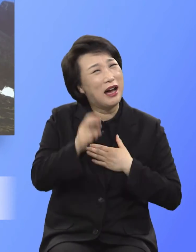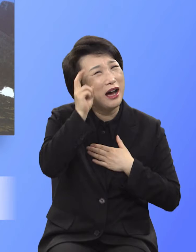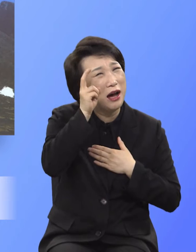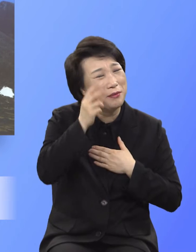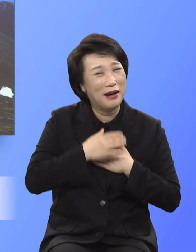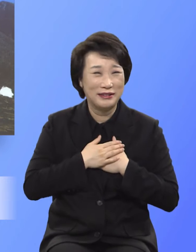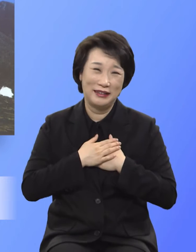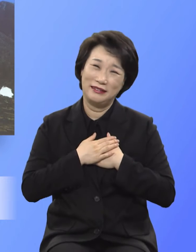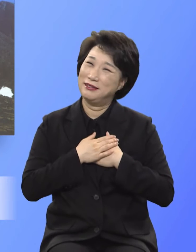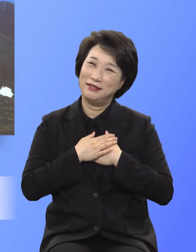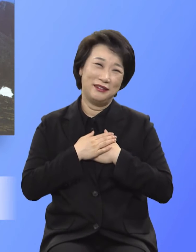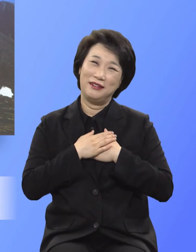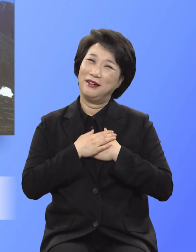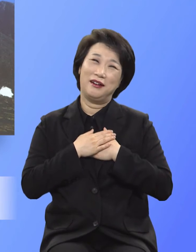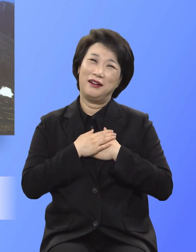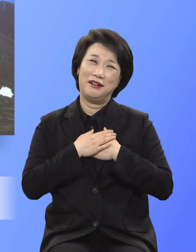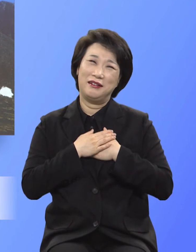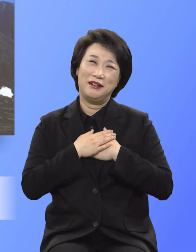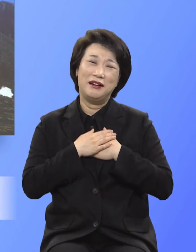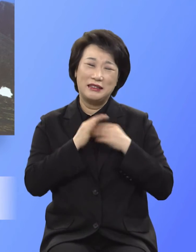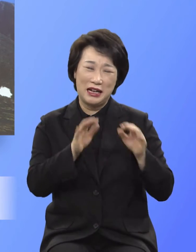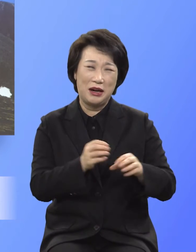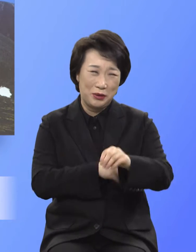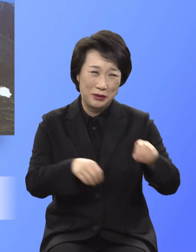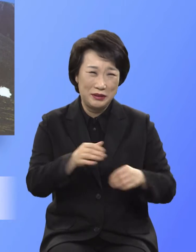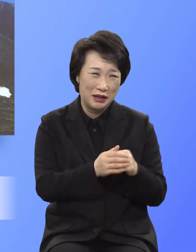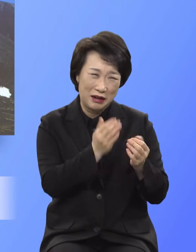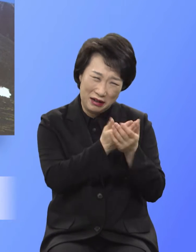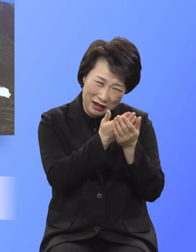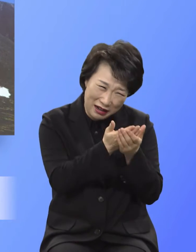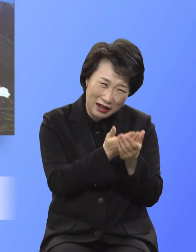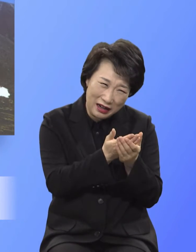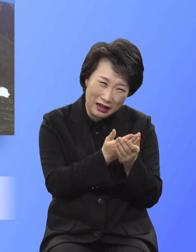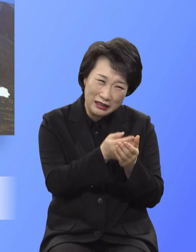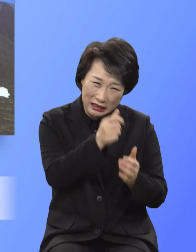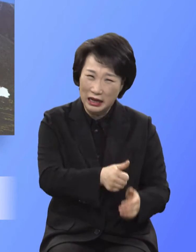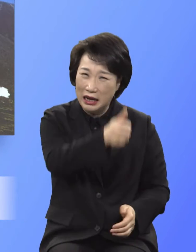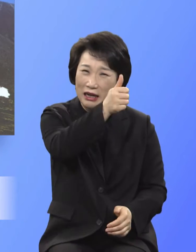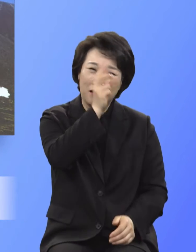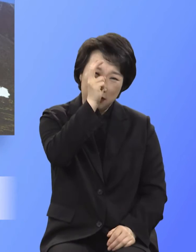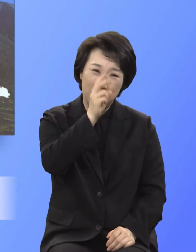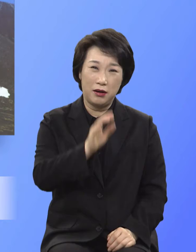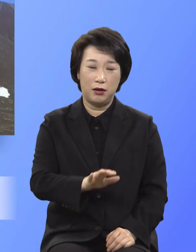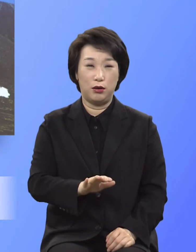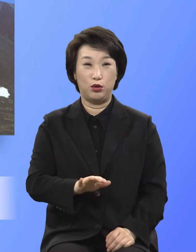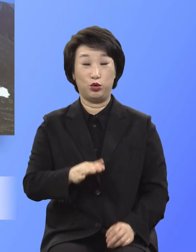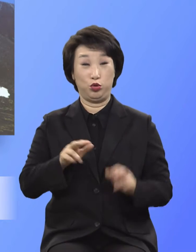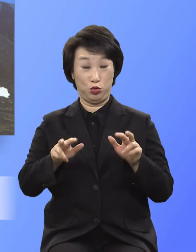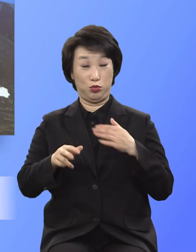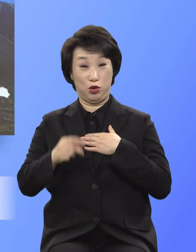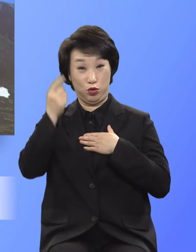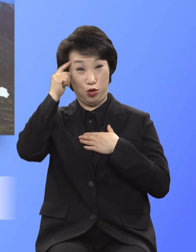나는 정말로 빌어먹는 게 차라리 편할 뻔했다. 지금도 그래. 왜?